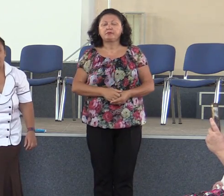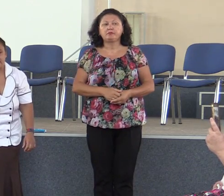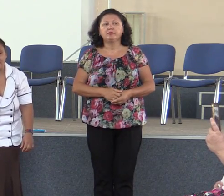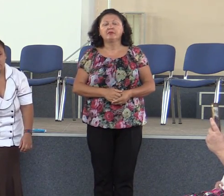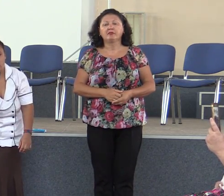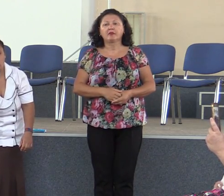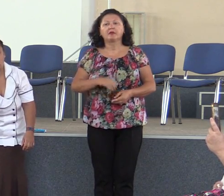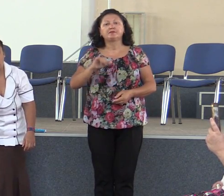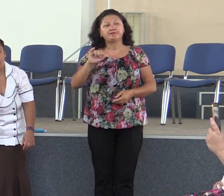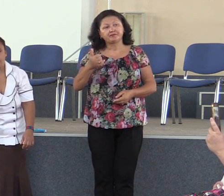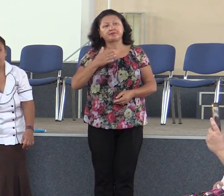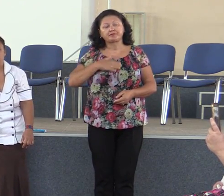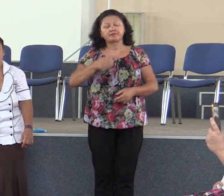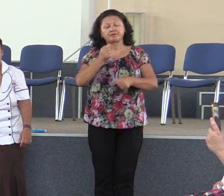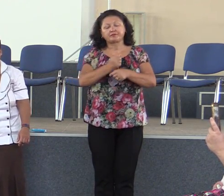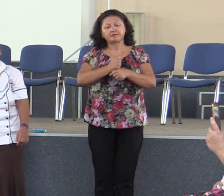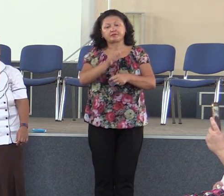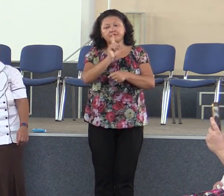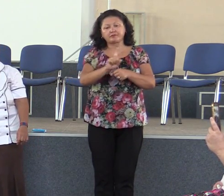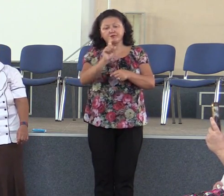Și mai vrea să facă un lucru.